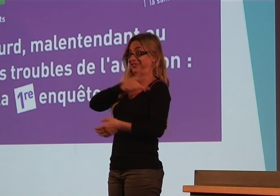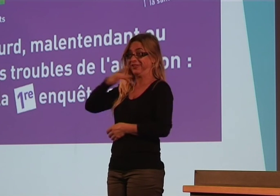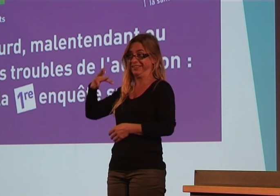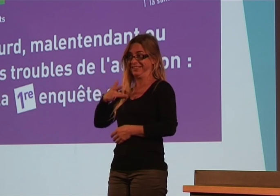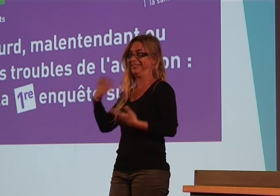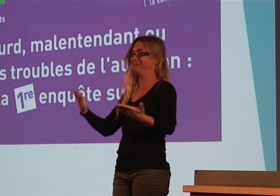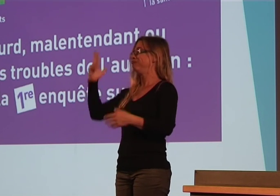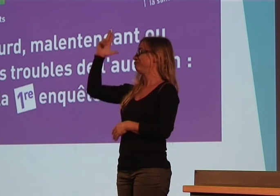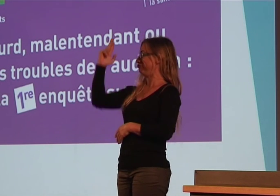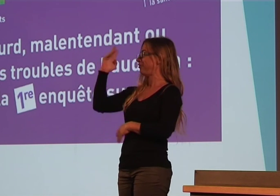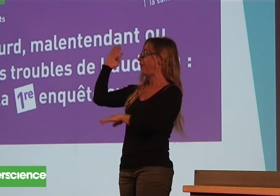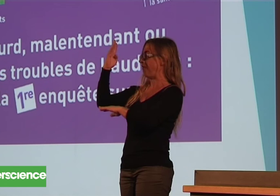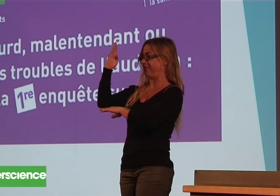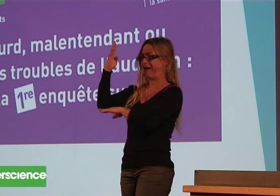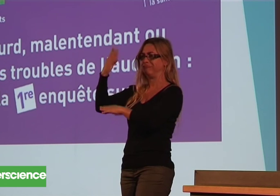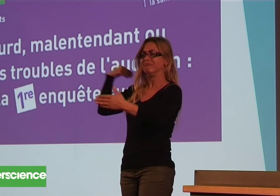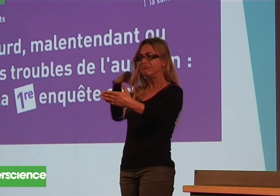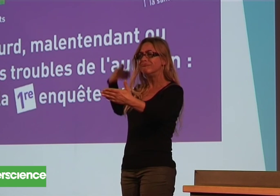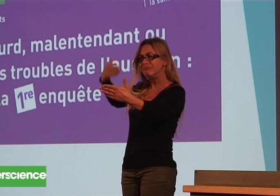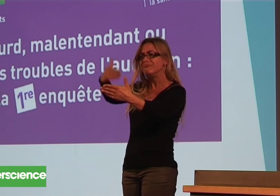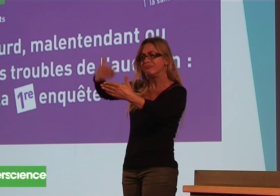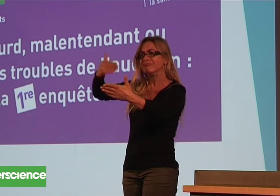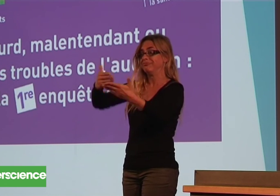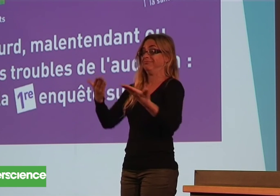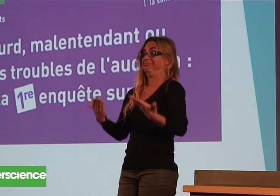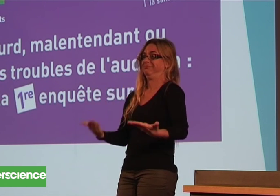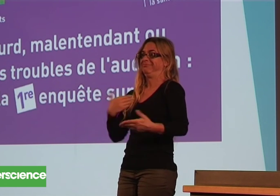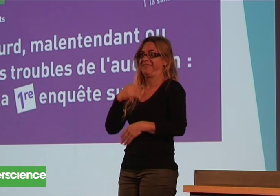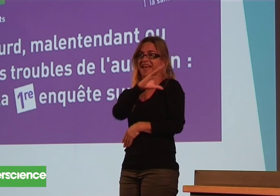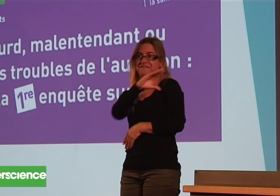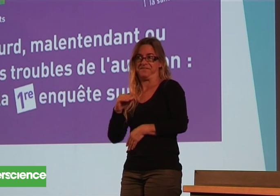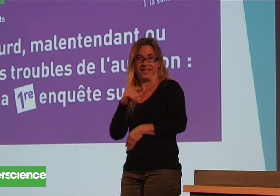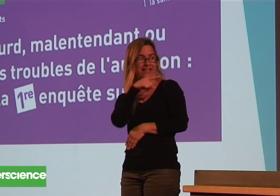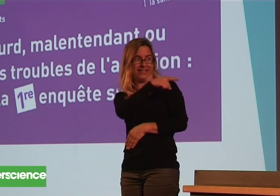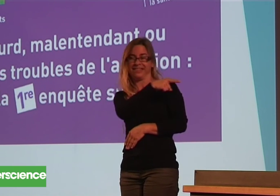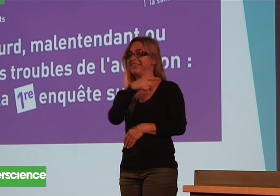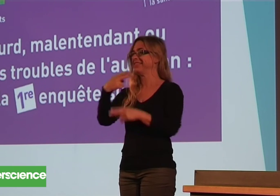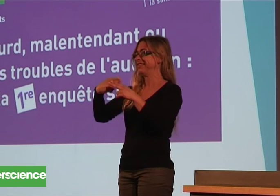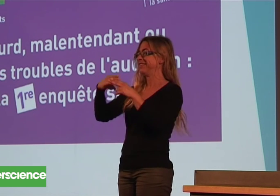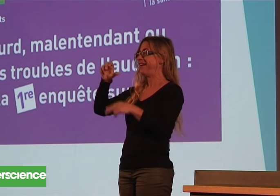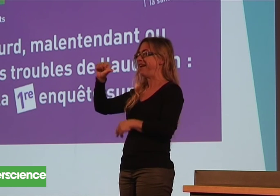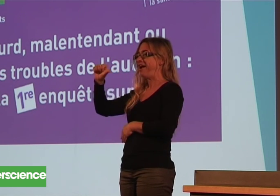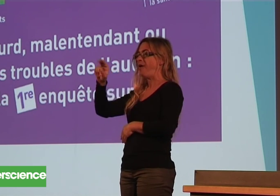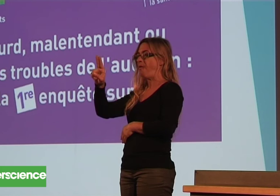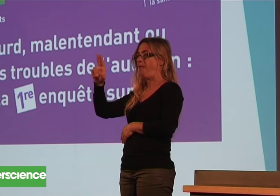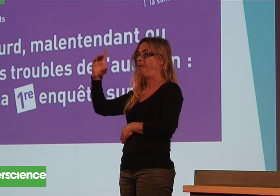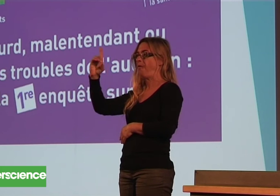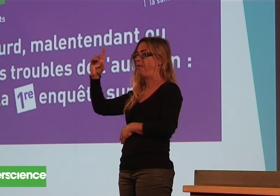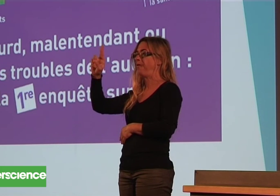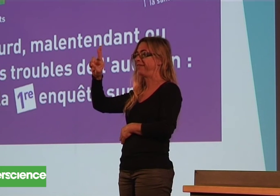Bienvenue à tous à la Cité de la Santé pour cette conférence. C'est un rendez-vous habituel. Aujourd'hui, nous avons invité